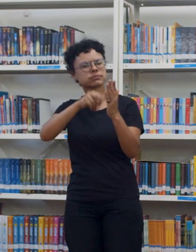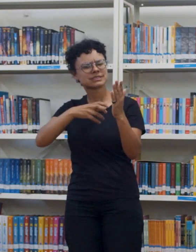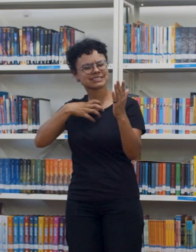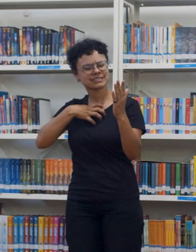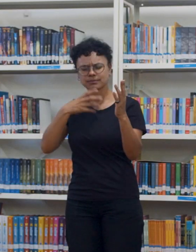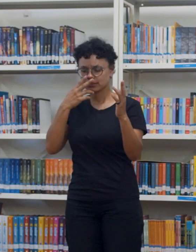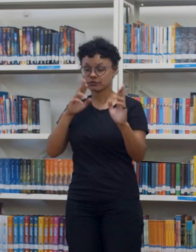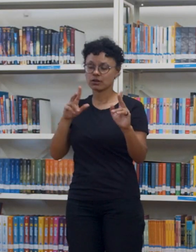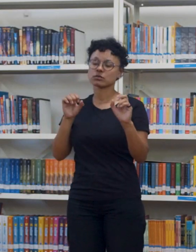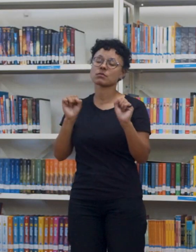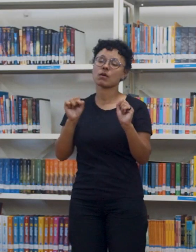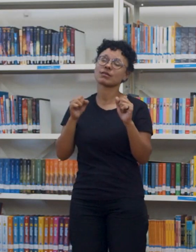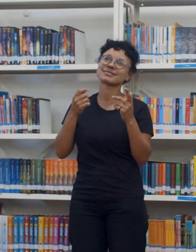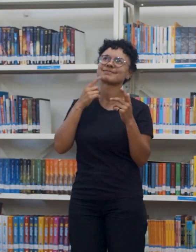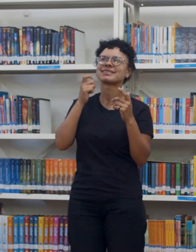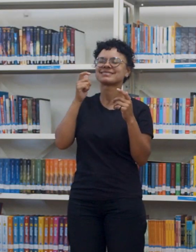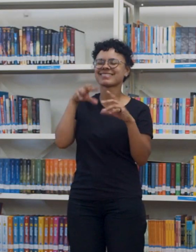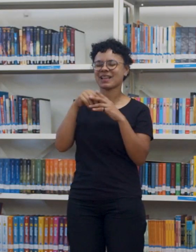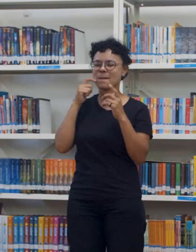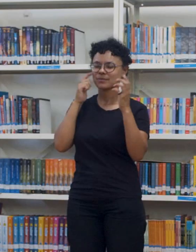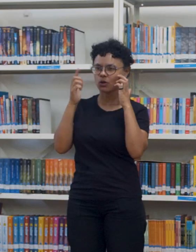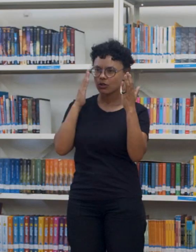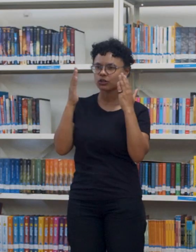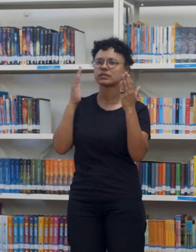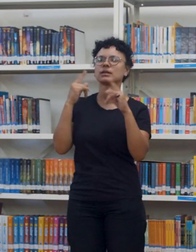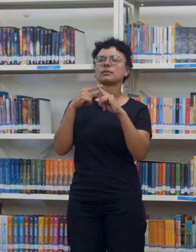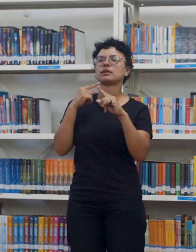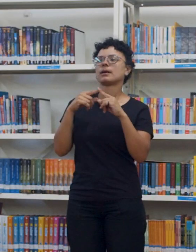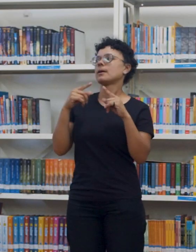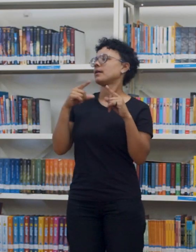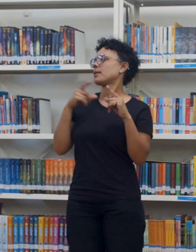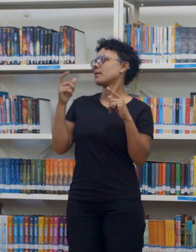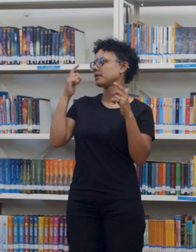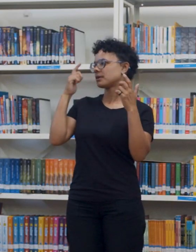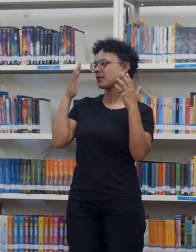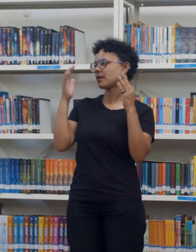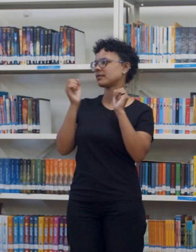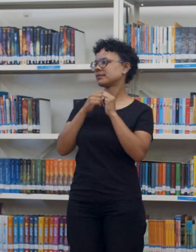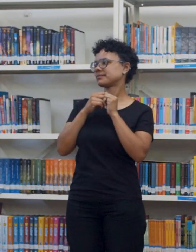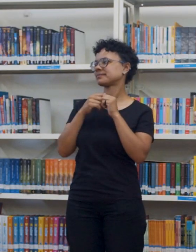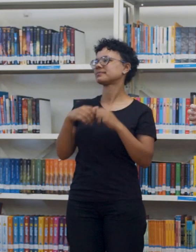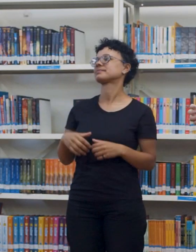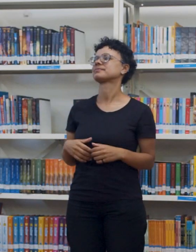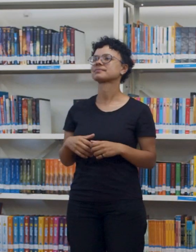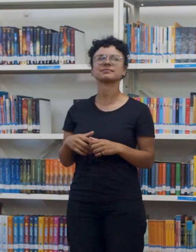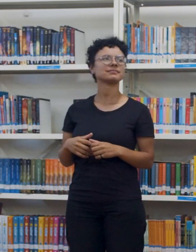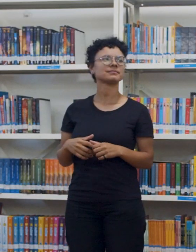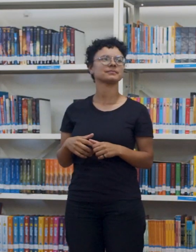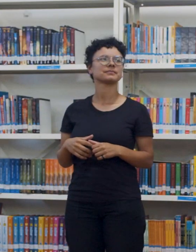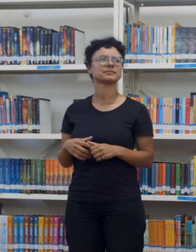momento, isso é um pouco de psicologia. Né? A gente tem aqui uma psicóloga presente,